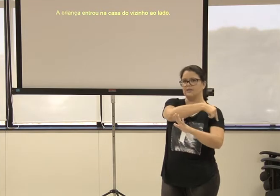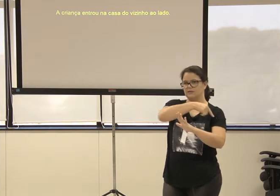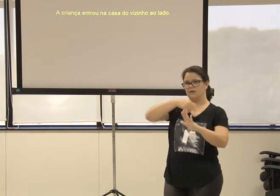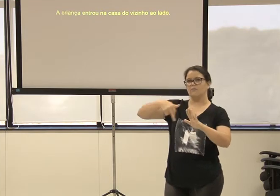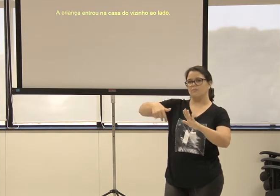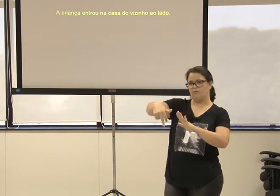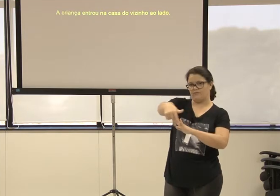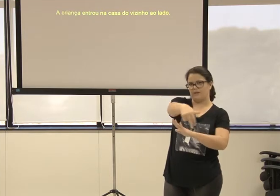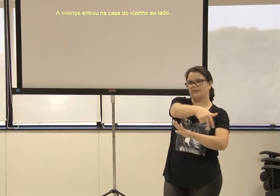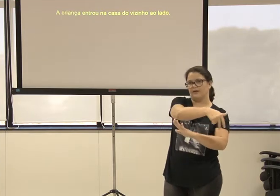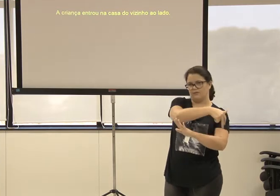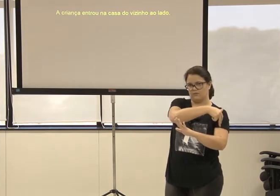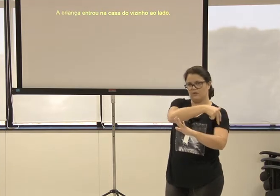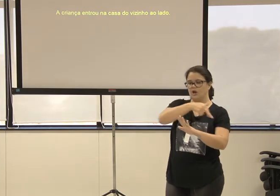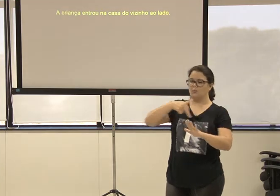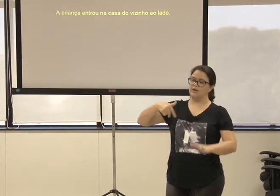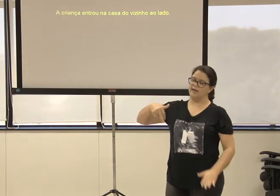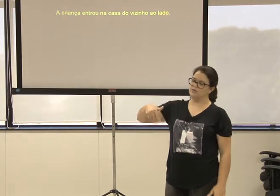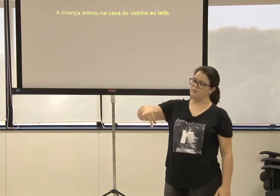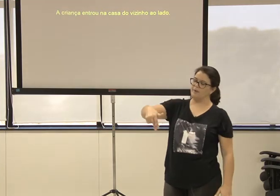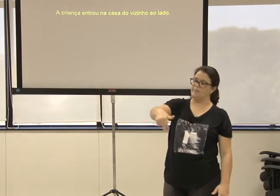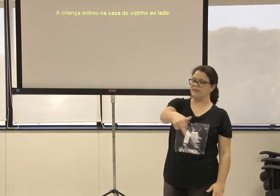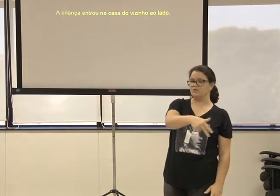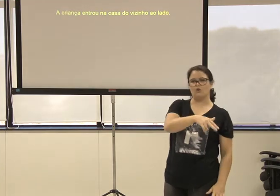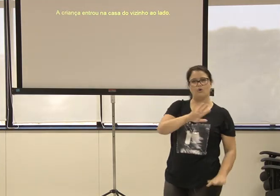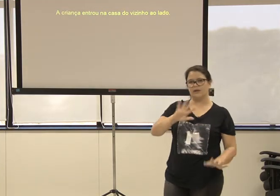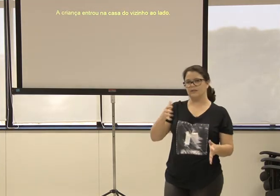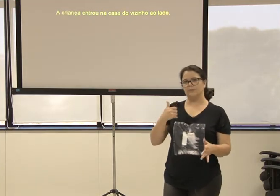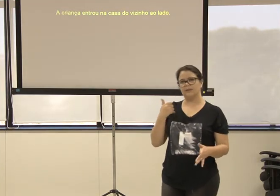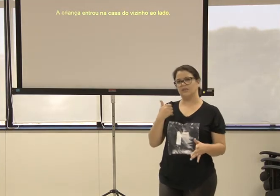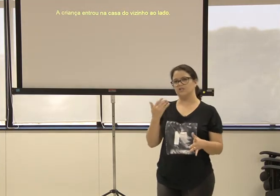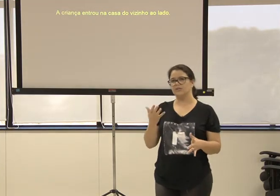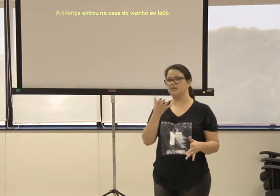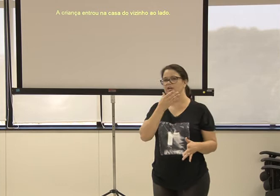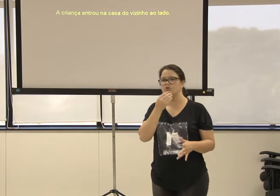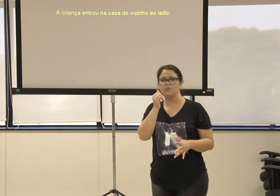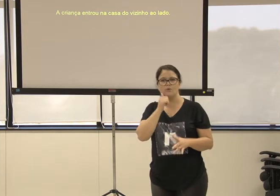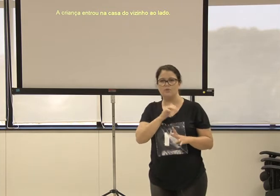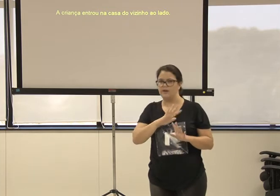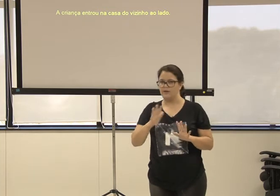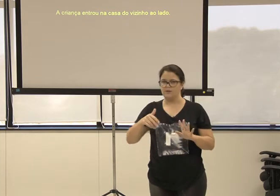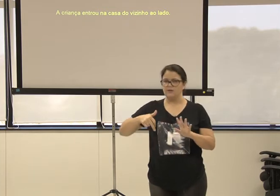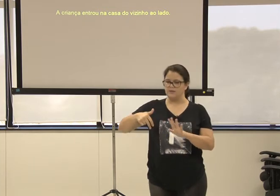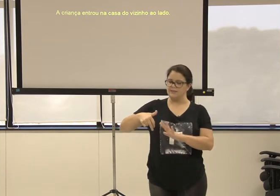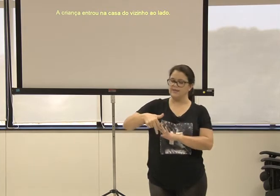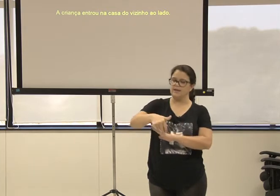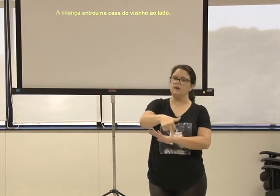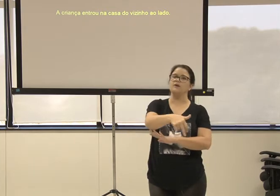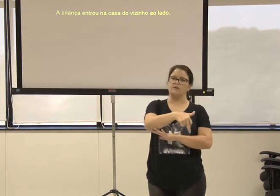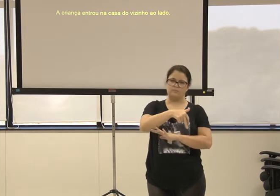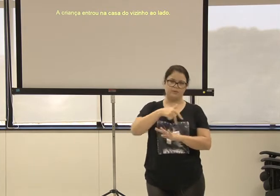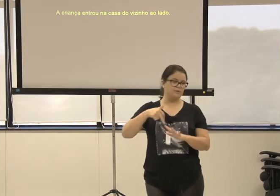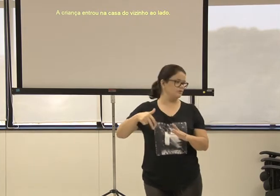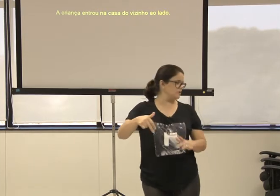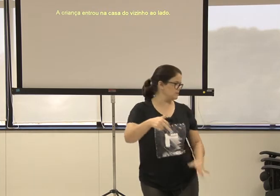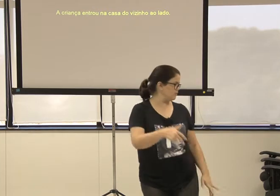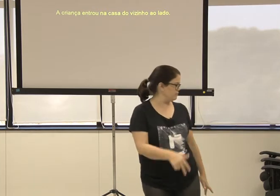esse movimentar. Porque isso é para a pessoa, independente da idade, homem ou mulher. Seria para a pessoa se